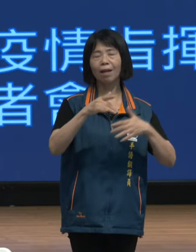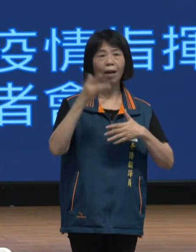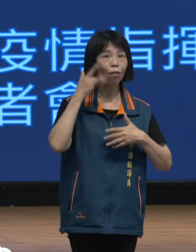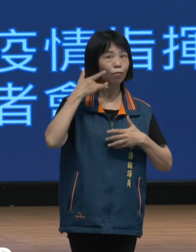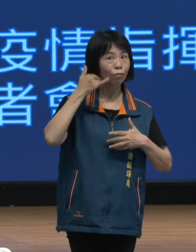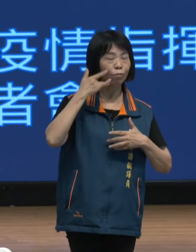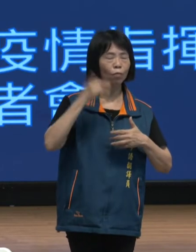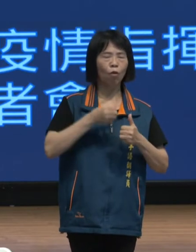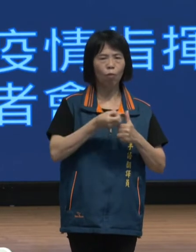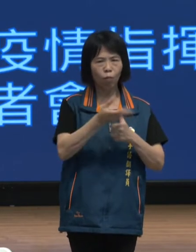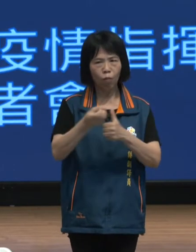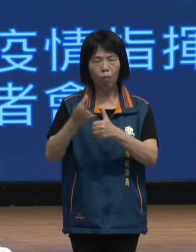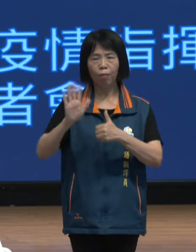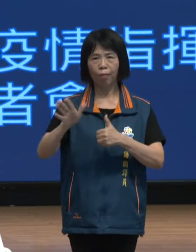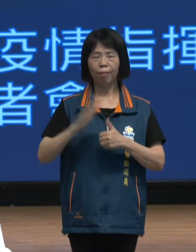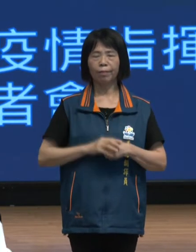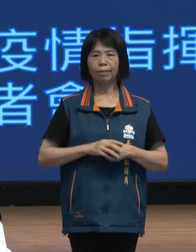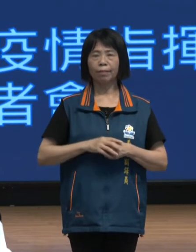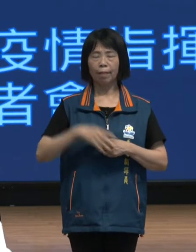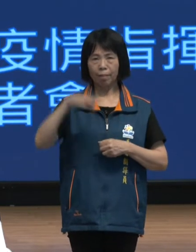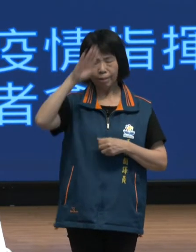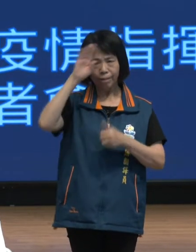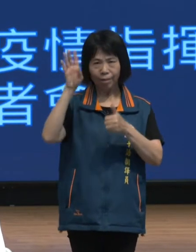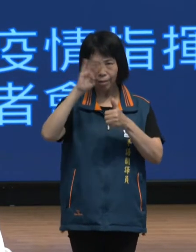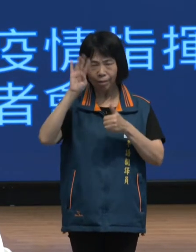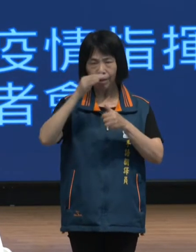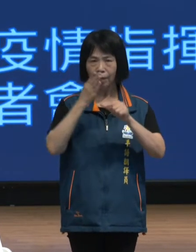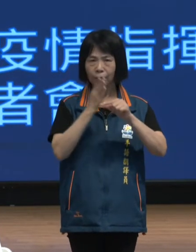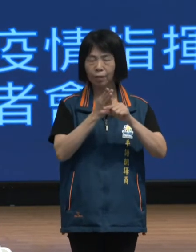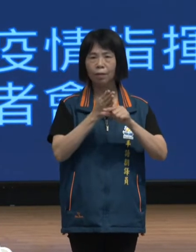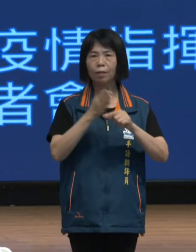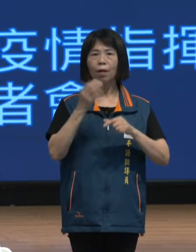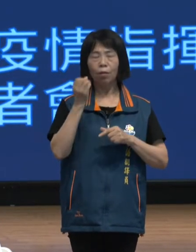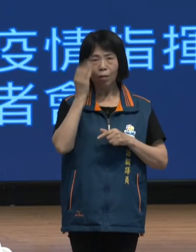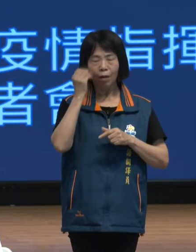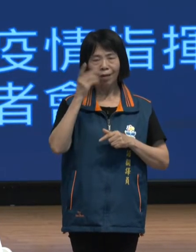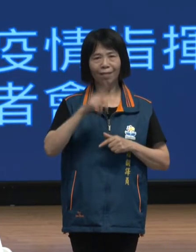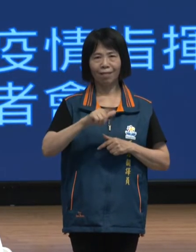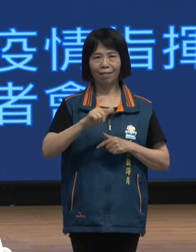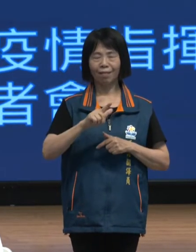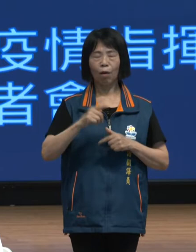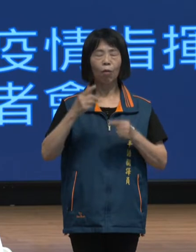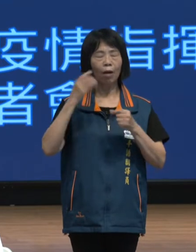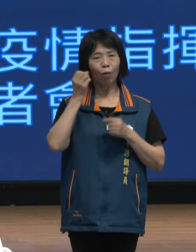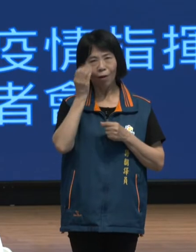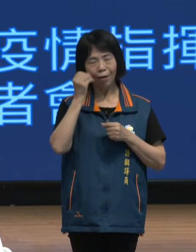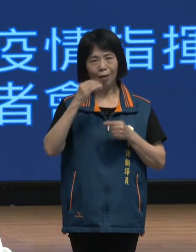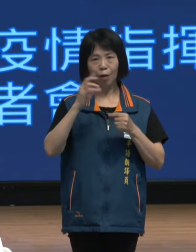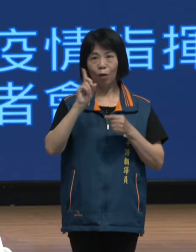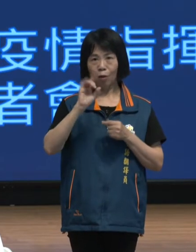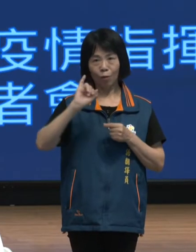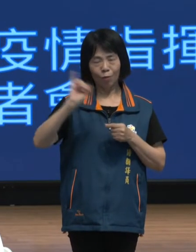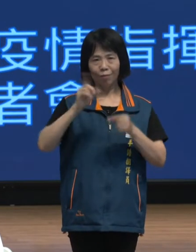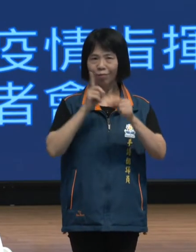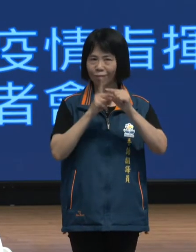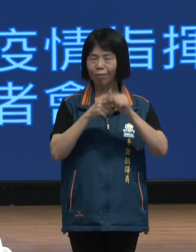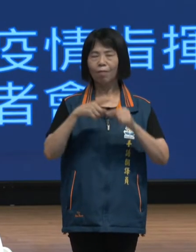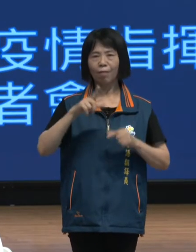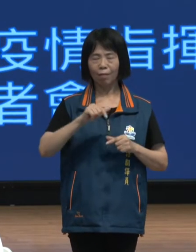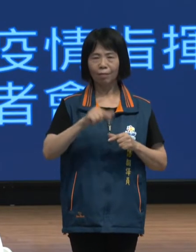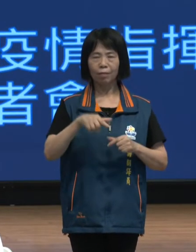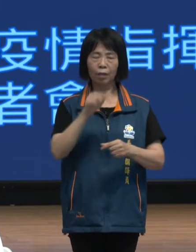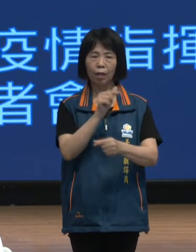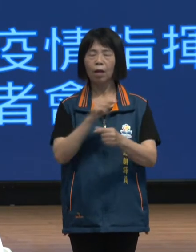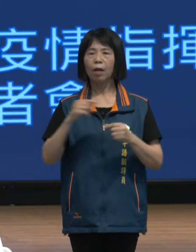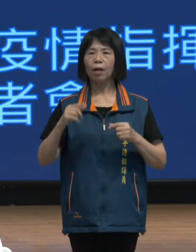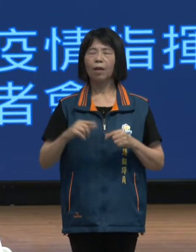另外在疫调中的就是有一位是我们的花女的老师，另外还有2位是富士